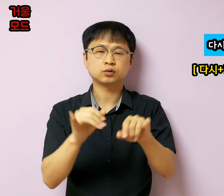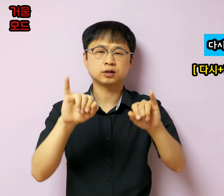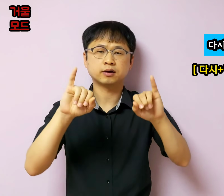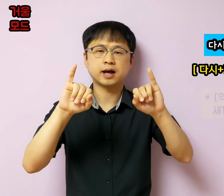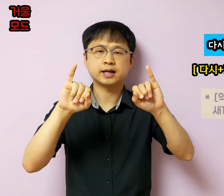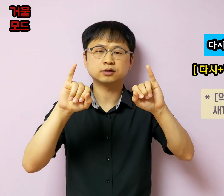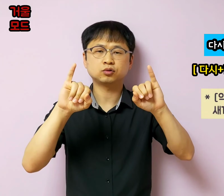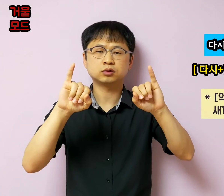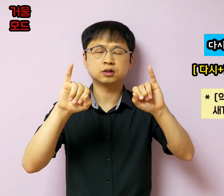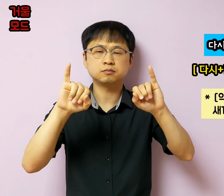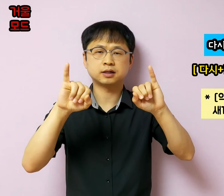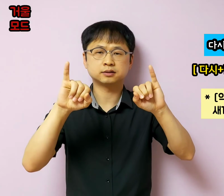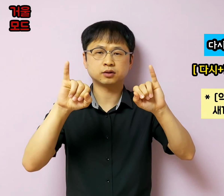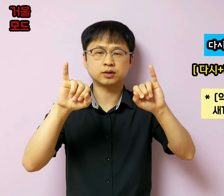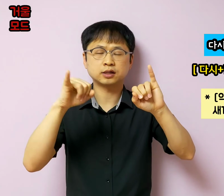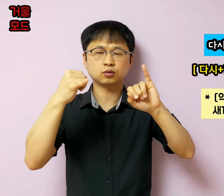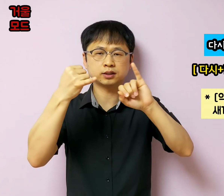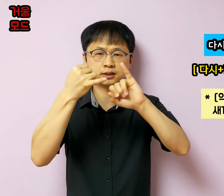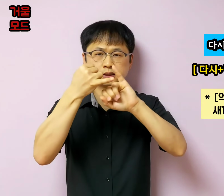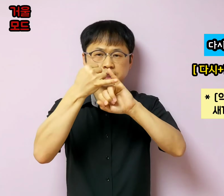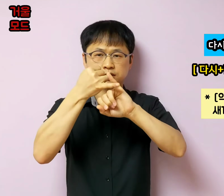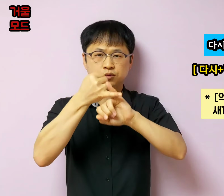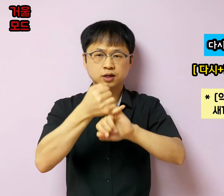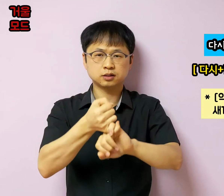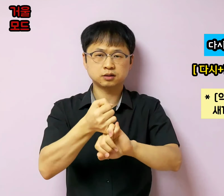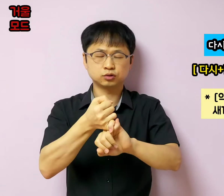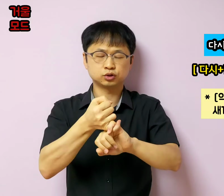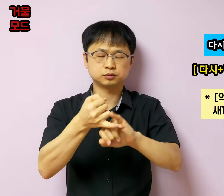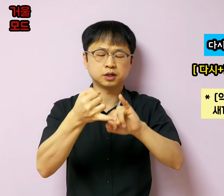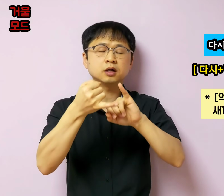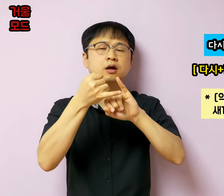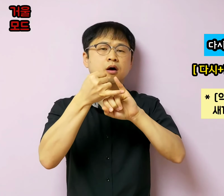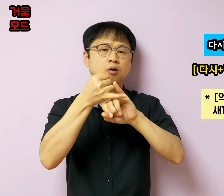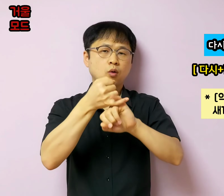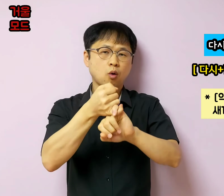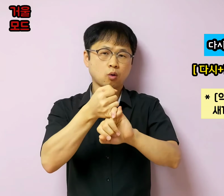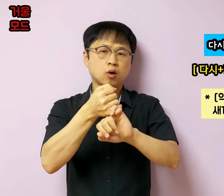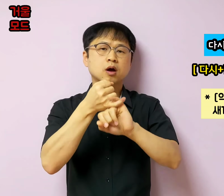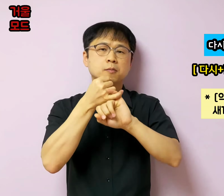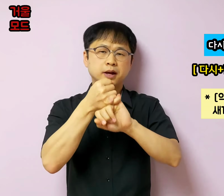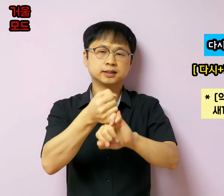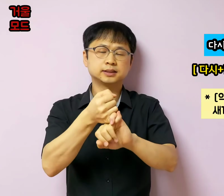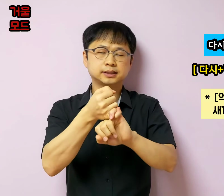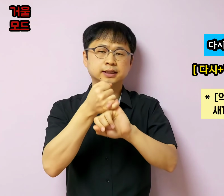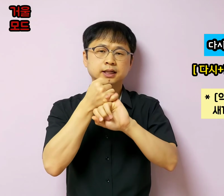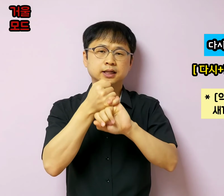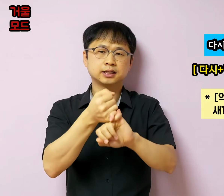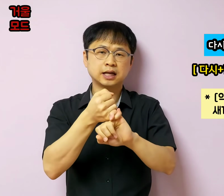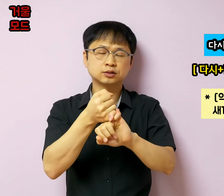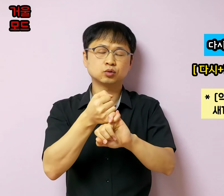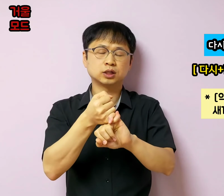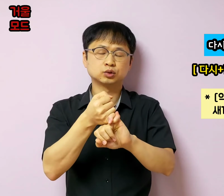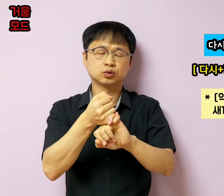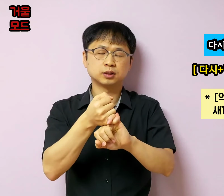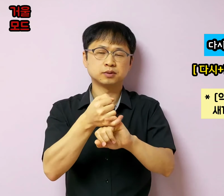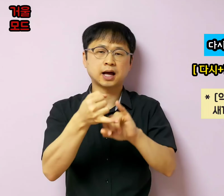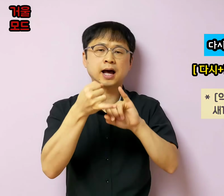약속일 거야. 약속은 말 그대로 약속하듯이 새끼손가락을 걸어주시면 꼭 반드시 약속이라는 수어가